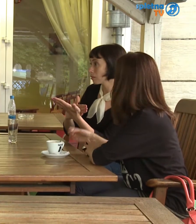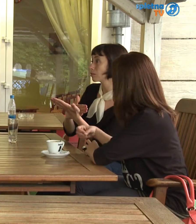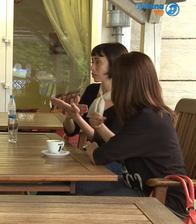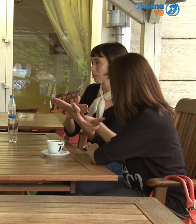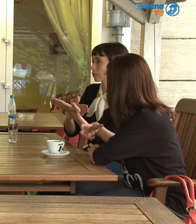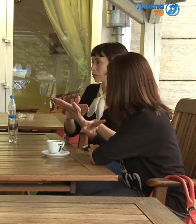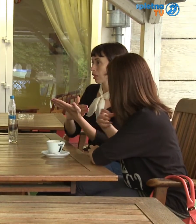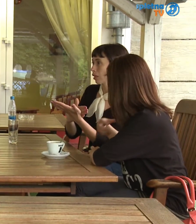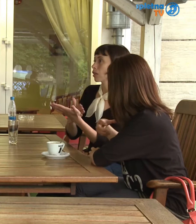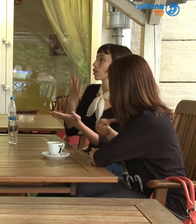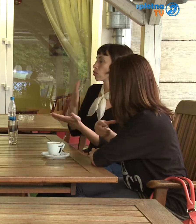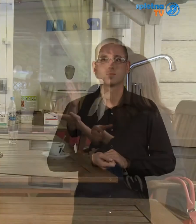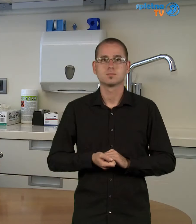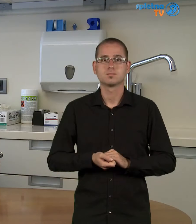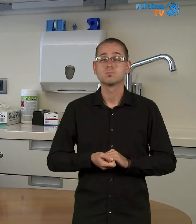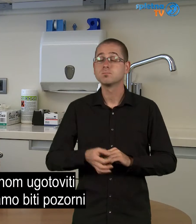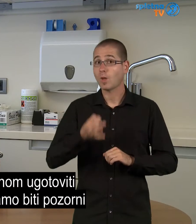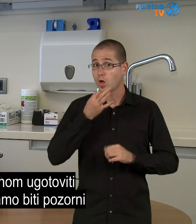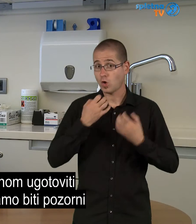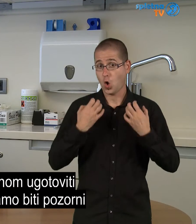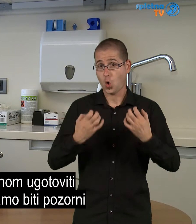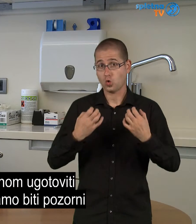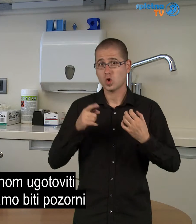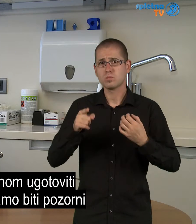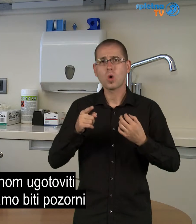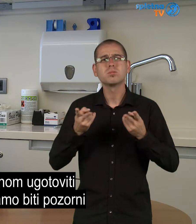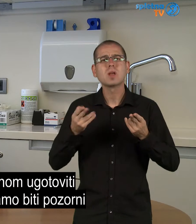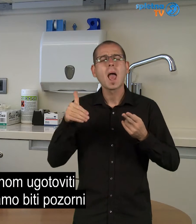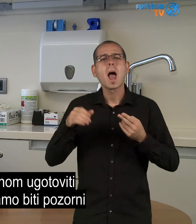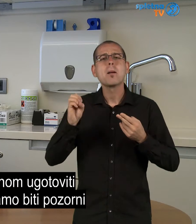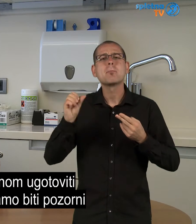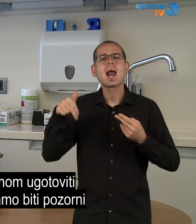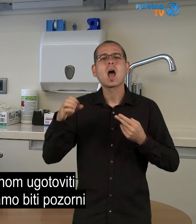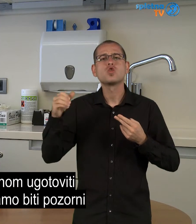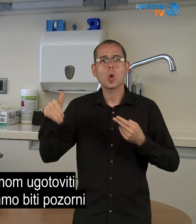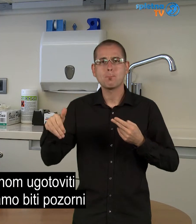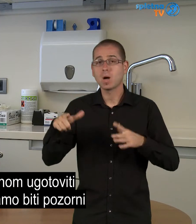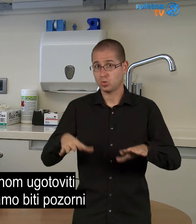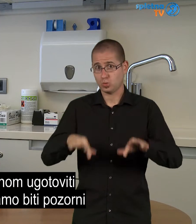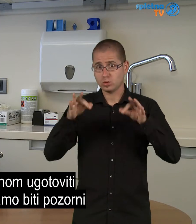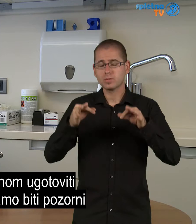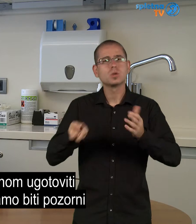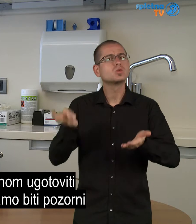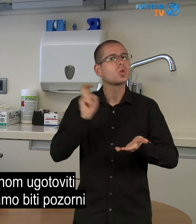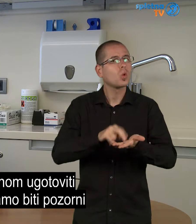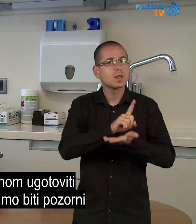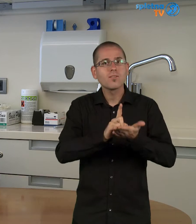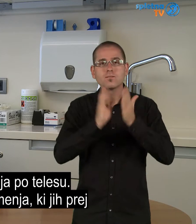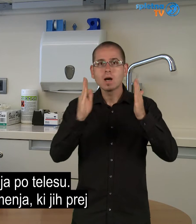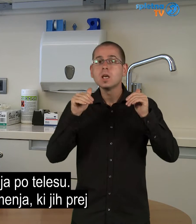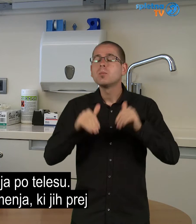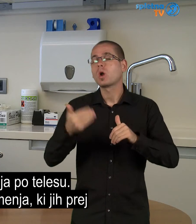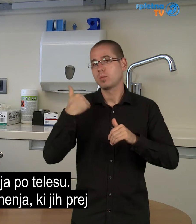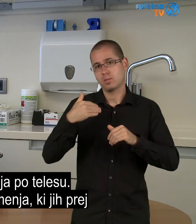Ki so bili na to temo o meni že napisali. Če hočemo melanom ugotoviti v zgodnji fazi, moramo biti pozorni na